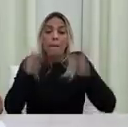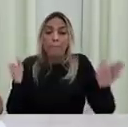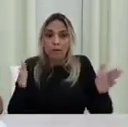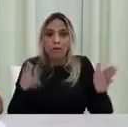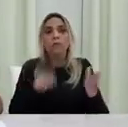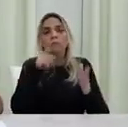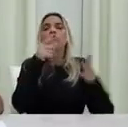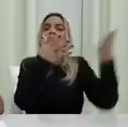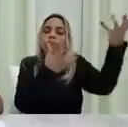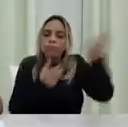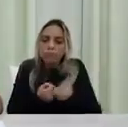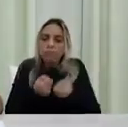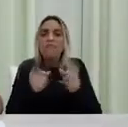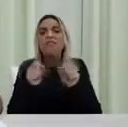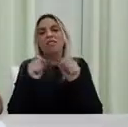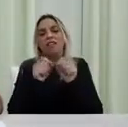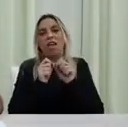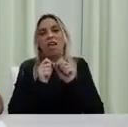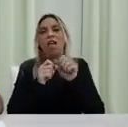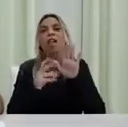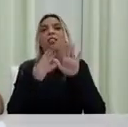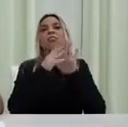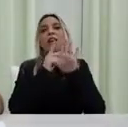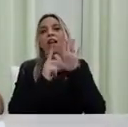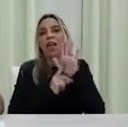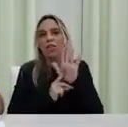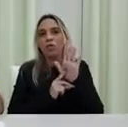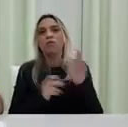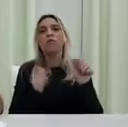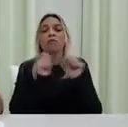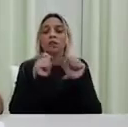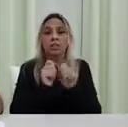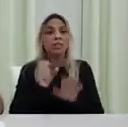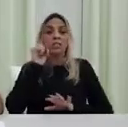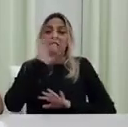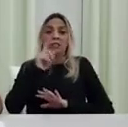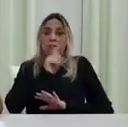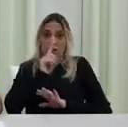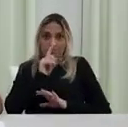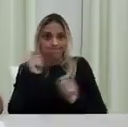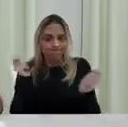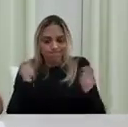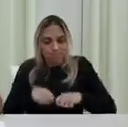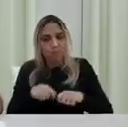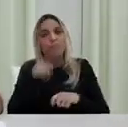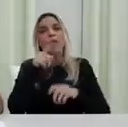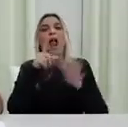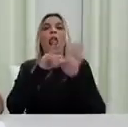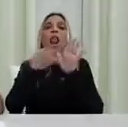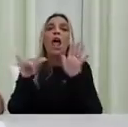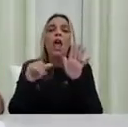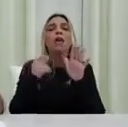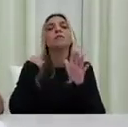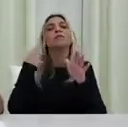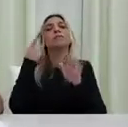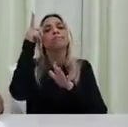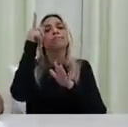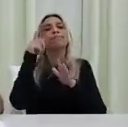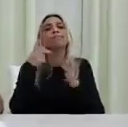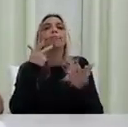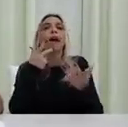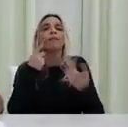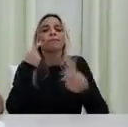eu puder fazer por decreto, farei. Não sendo possível, manda um projeto de lei para a Câmara dos Deputados ou manda uma proposta de